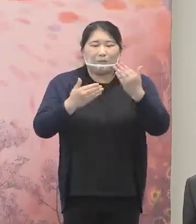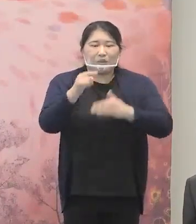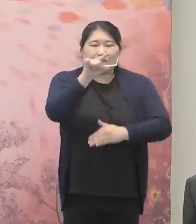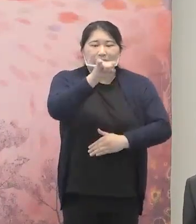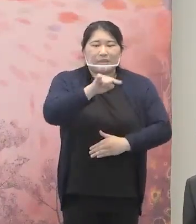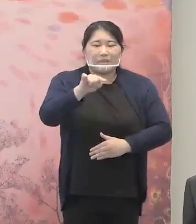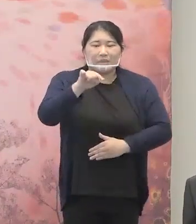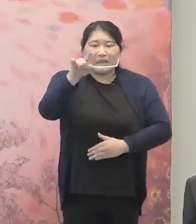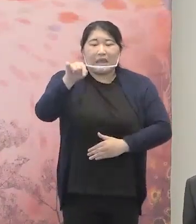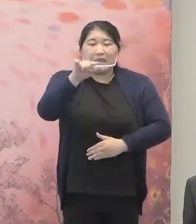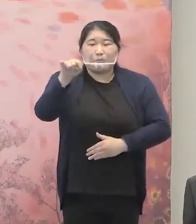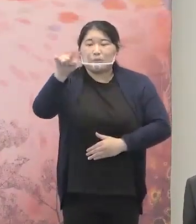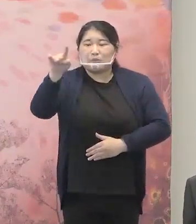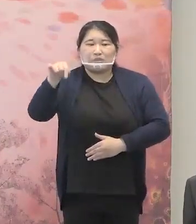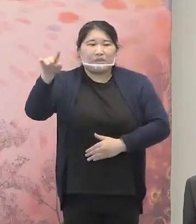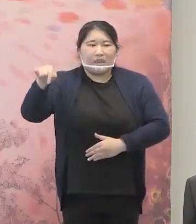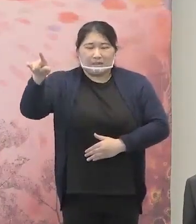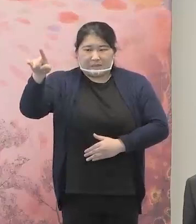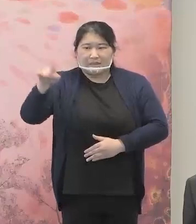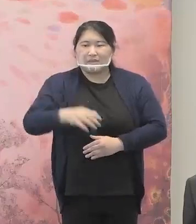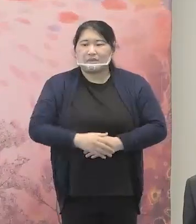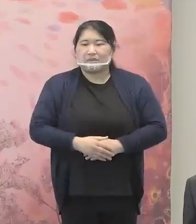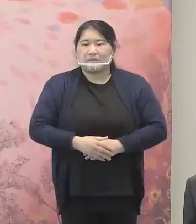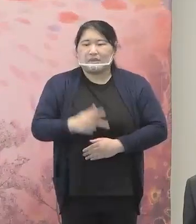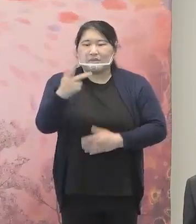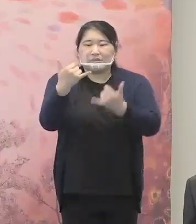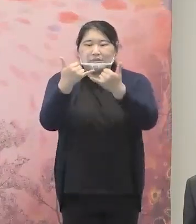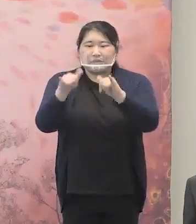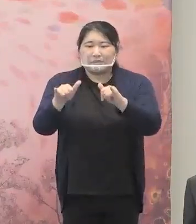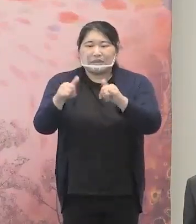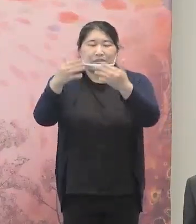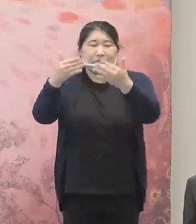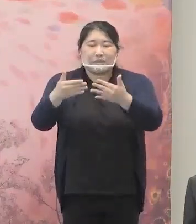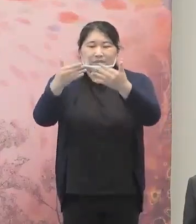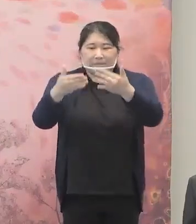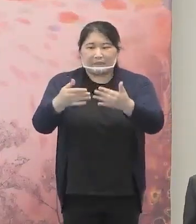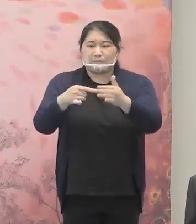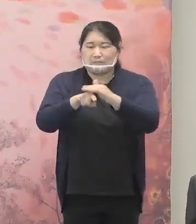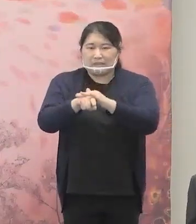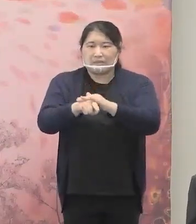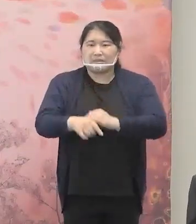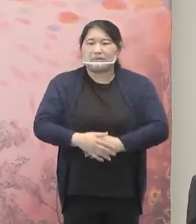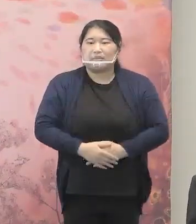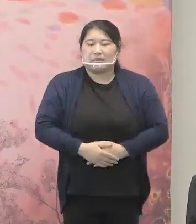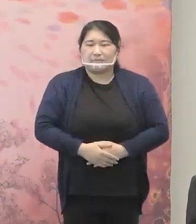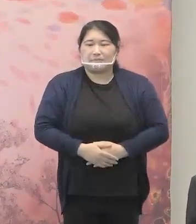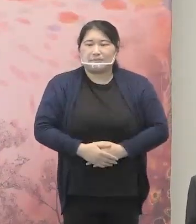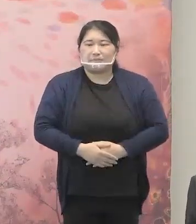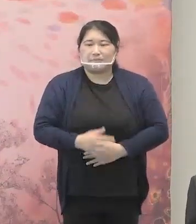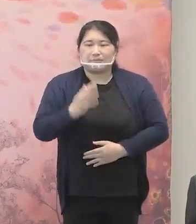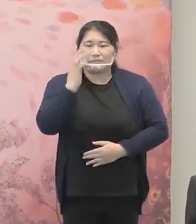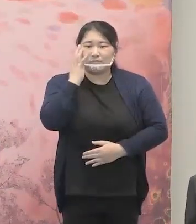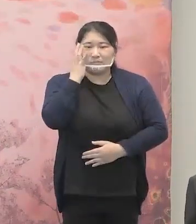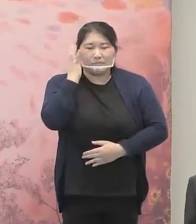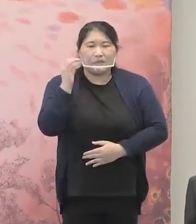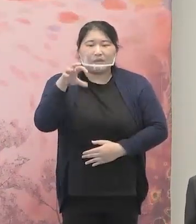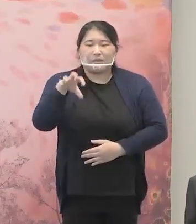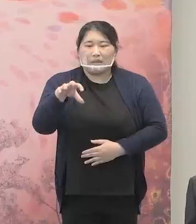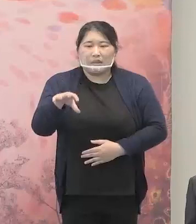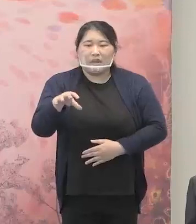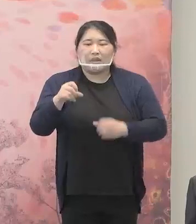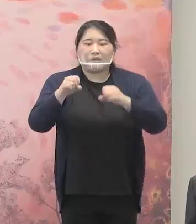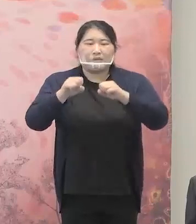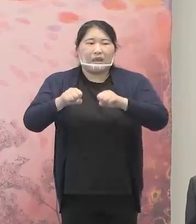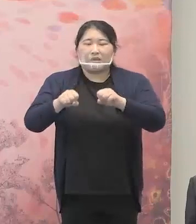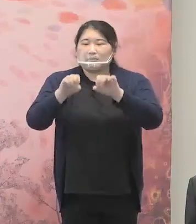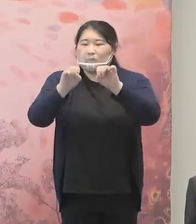さんのご協力いただいて、また市民チャンネルという形になりますけれども、ケーブルテレビさんのスタジオからライブ放